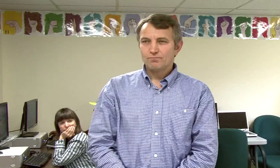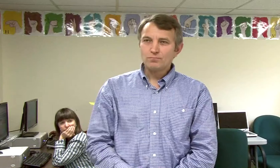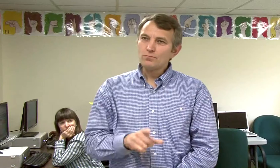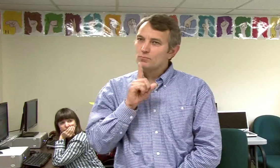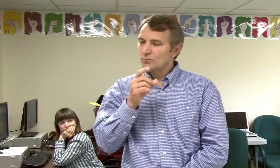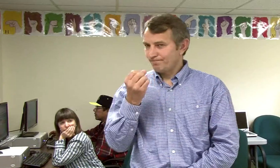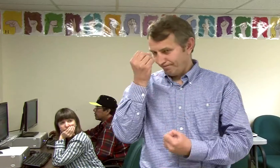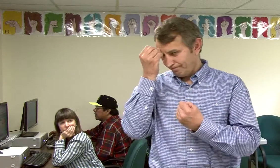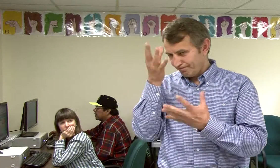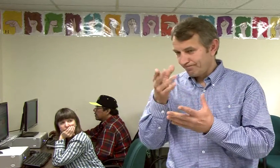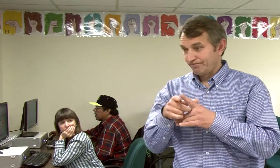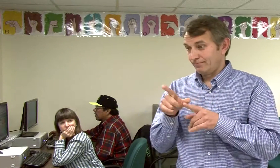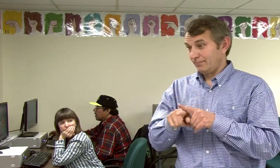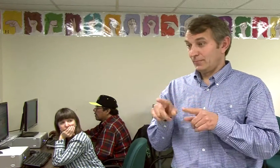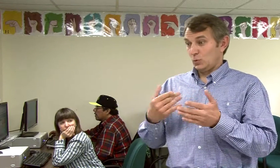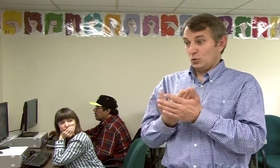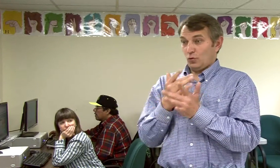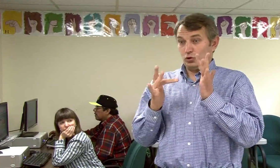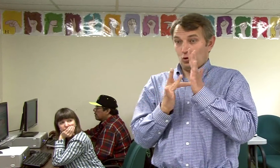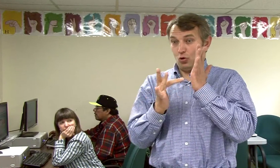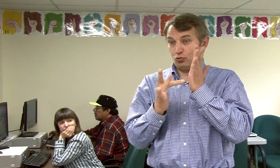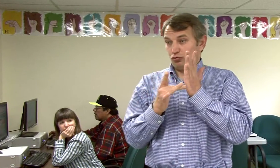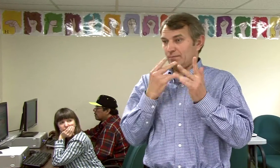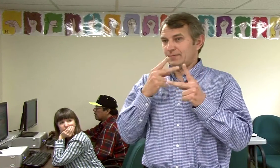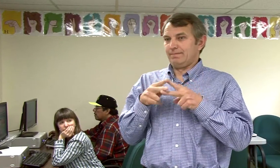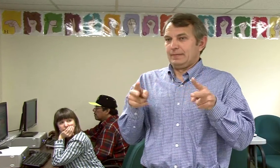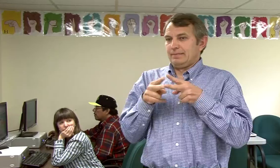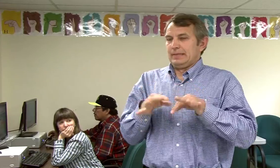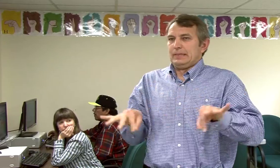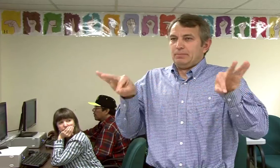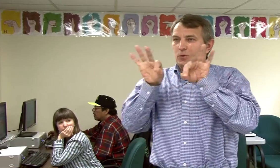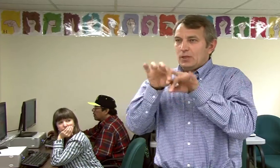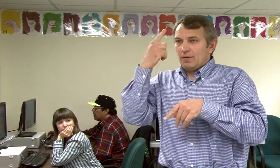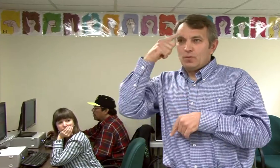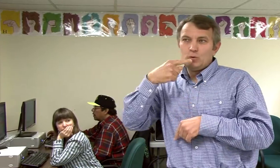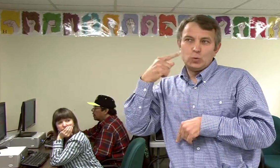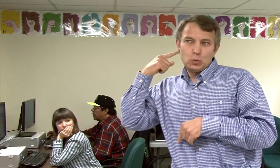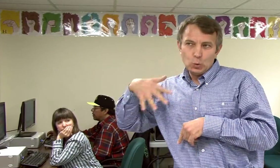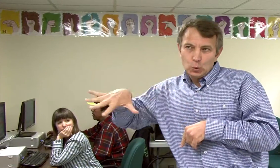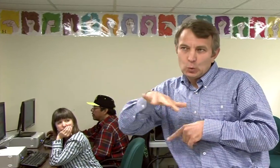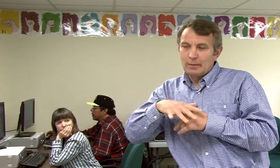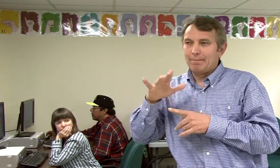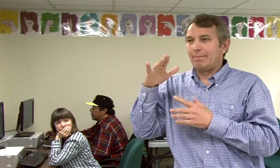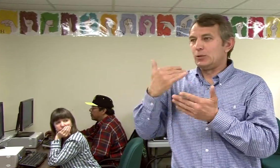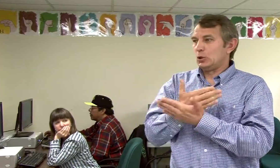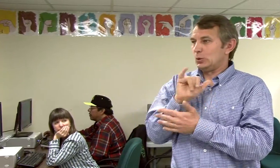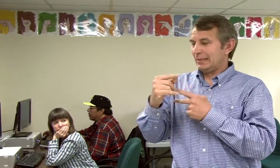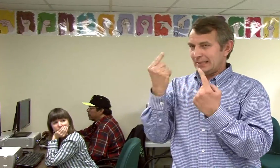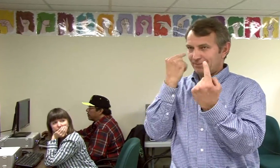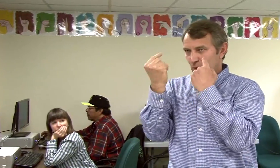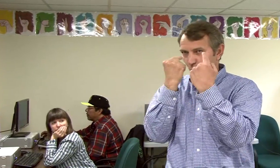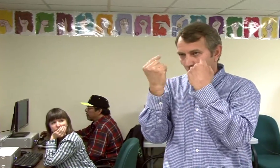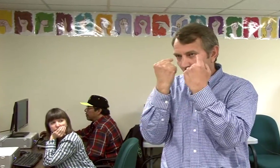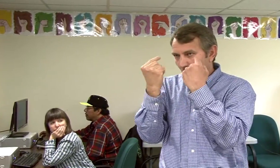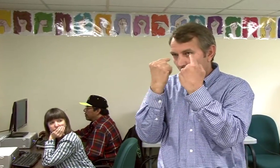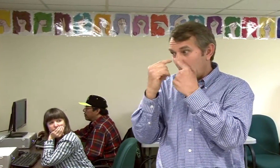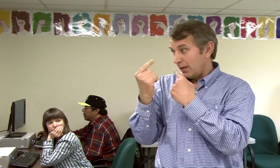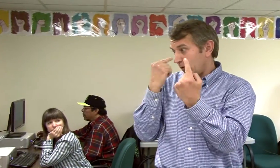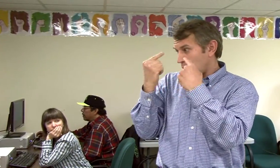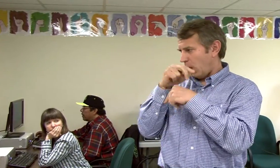Cette nouvelle technologie est très importante pour les sourds parce qu'elle est visuelle. Ainsi, les sourds peuvent voir et comprendre mieux ce qui se passe dans le monde. Pour